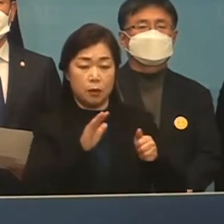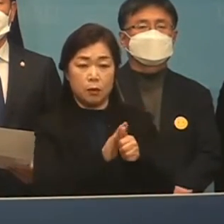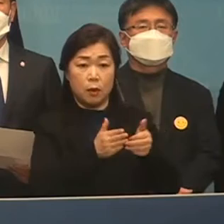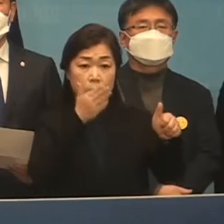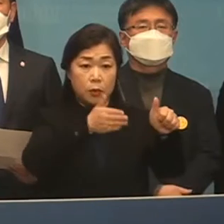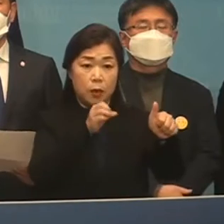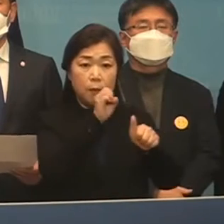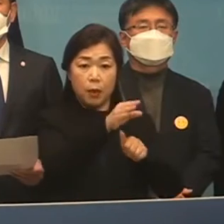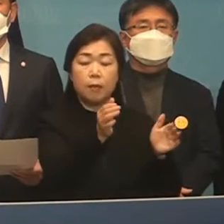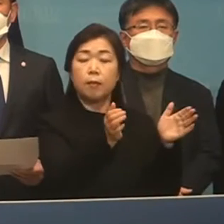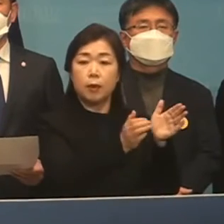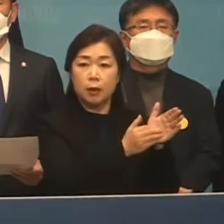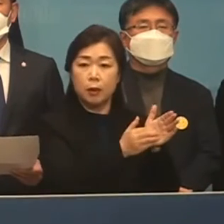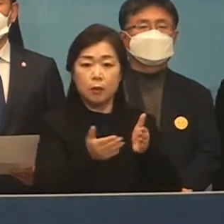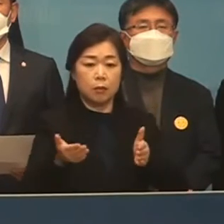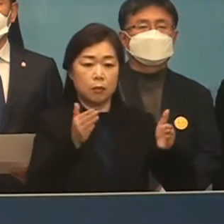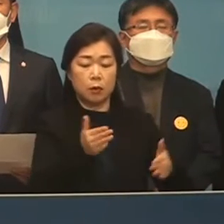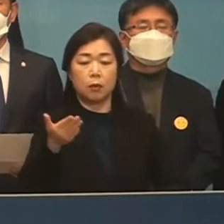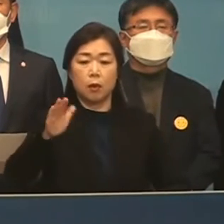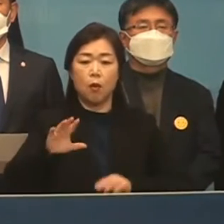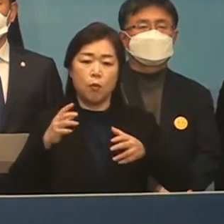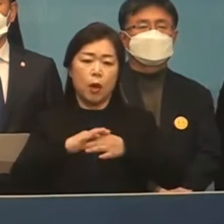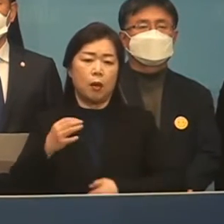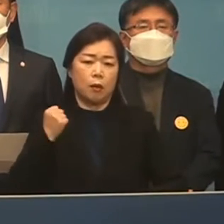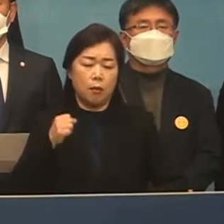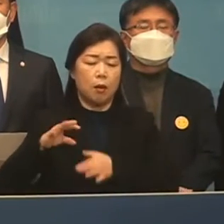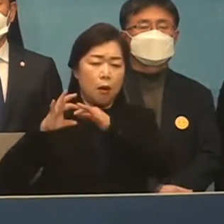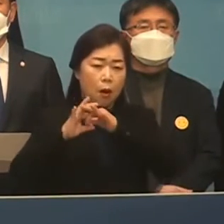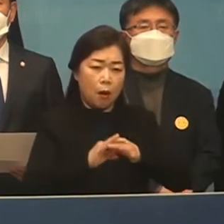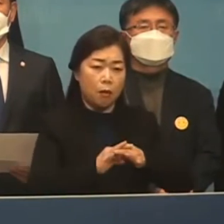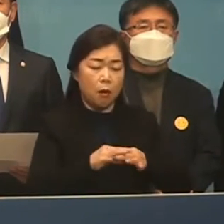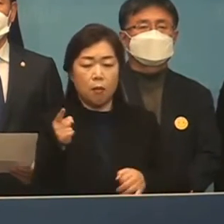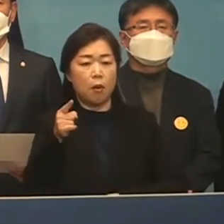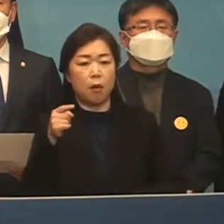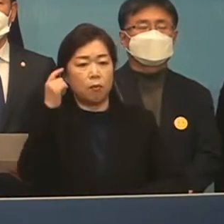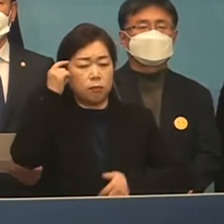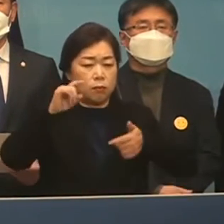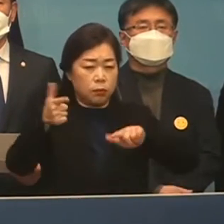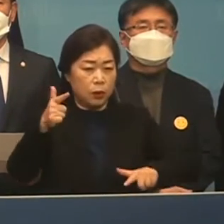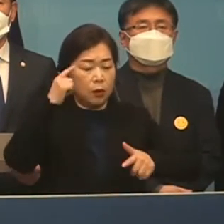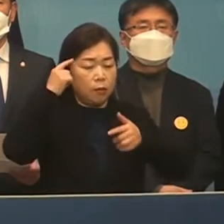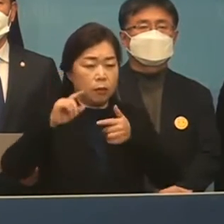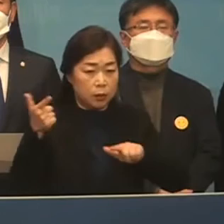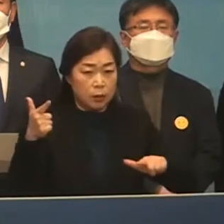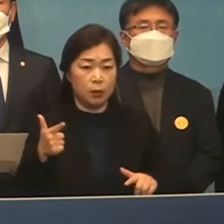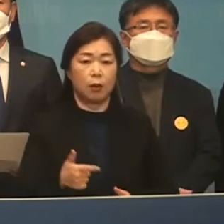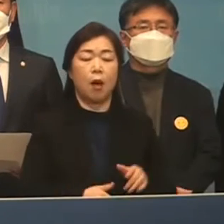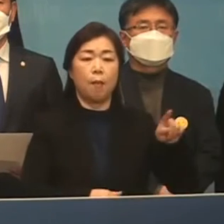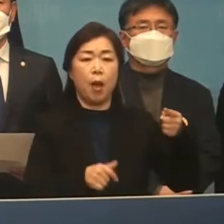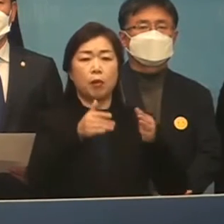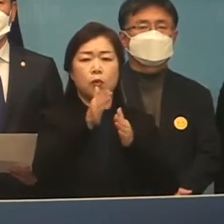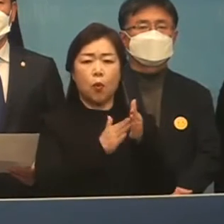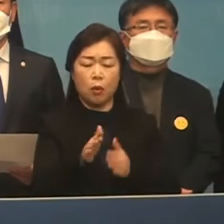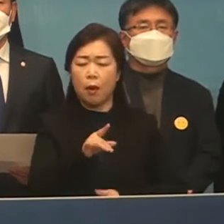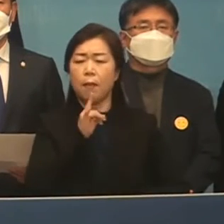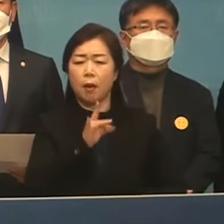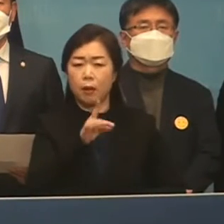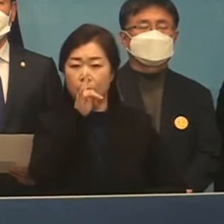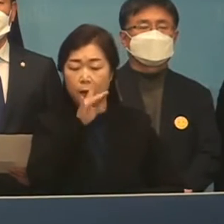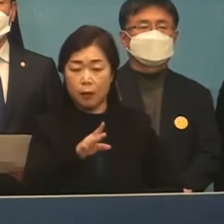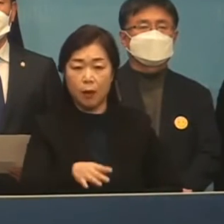바가 있습니다. 하지만 국민의힘은 번번이 발목을 잡으며 100조 원은 허무맹랑한 소리다,